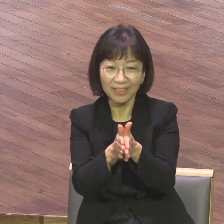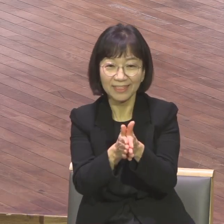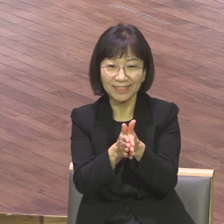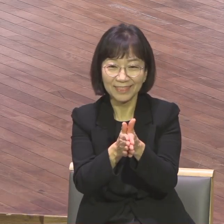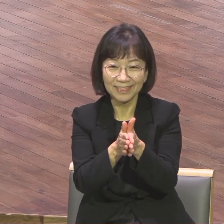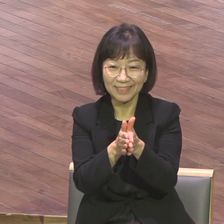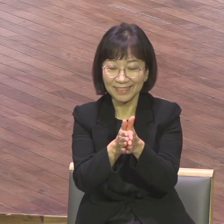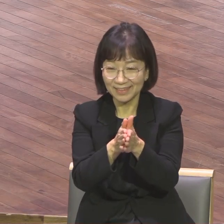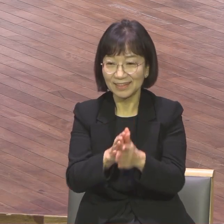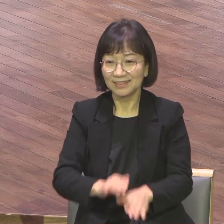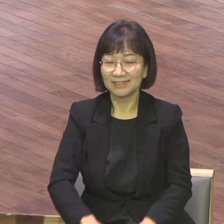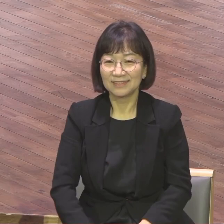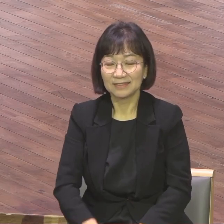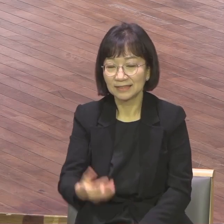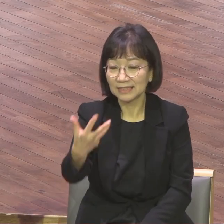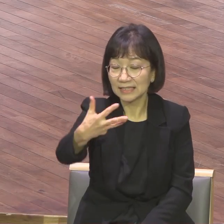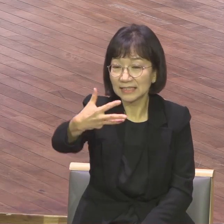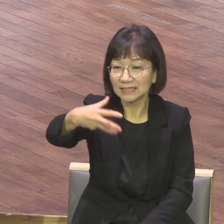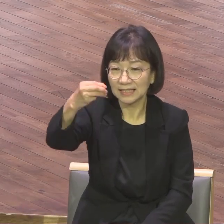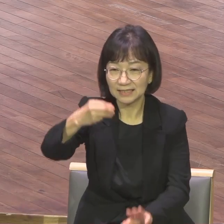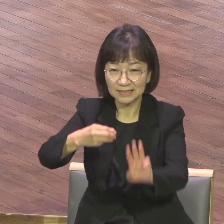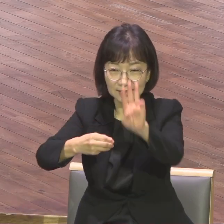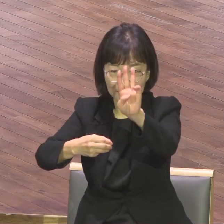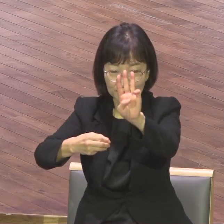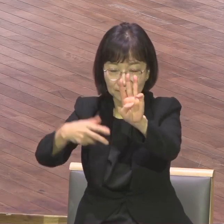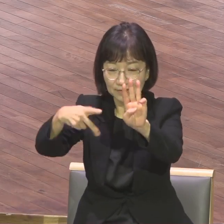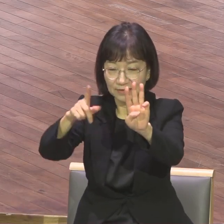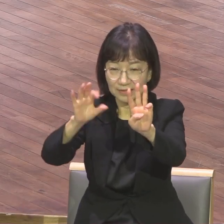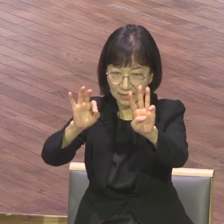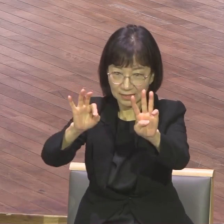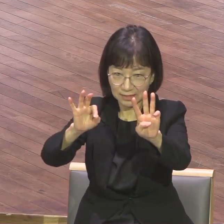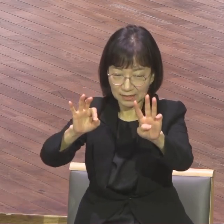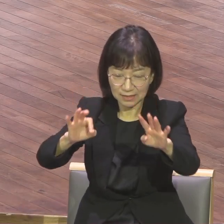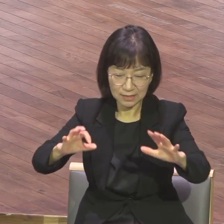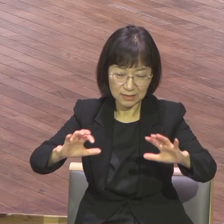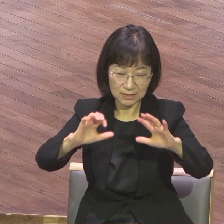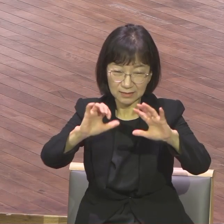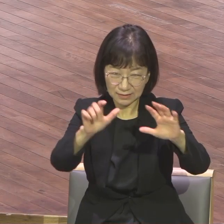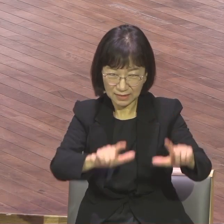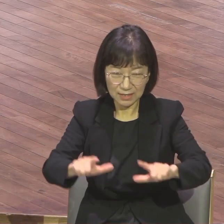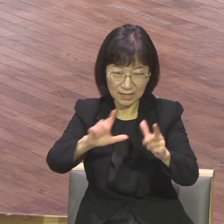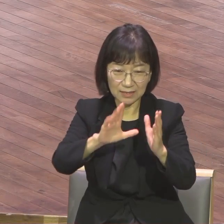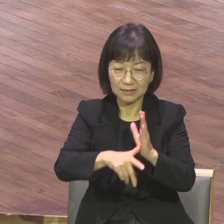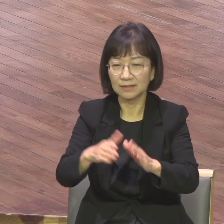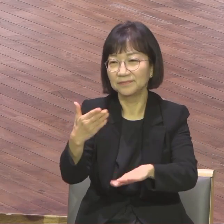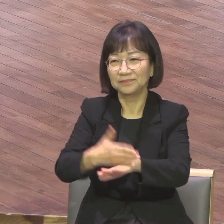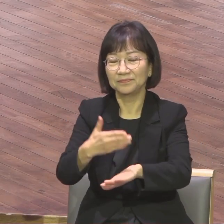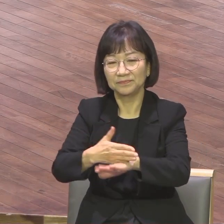장세기 3장의 환경 속에 매여 있으면요 감사가 없습니다.